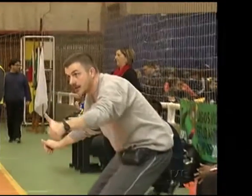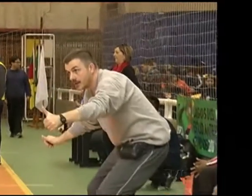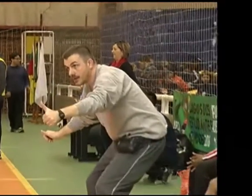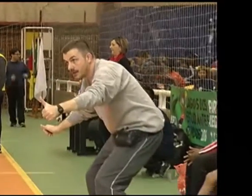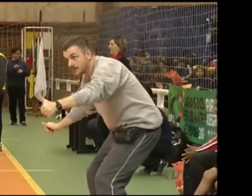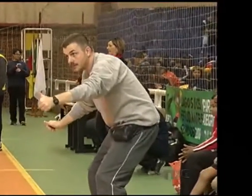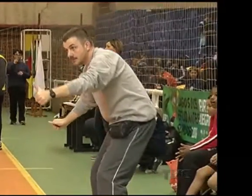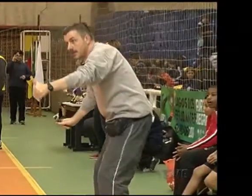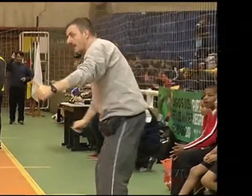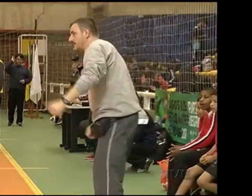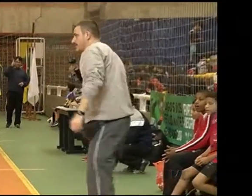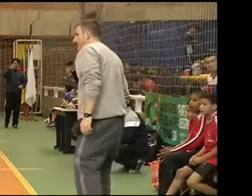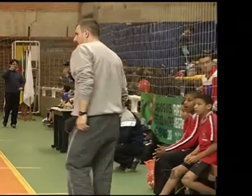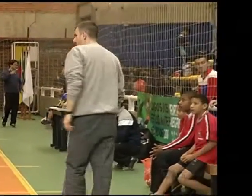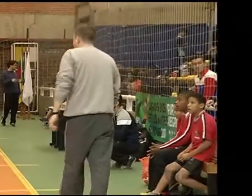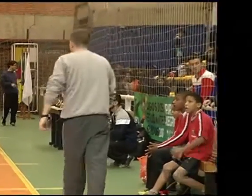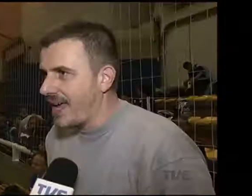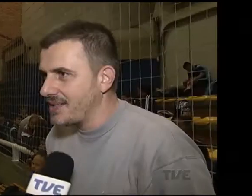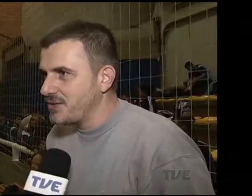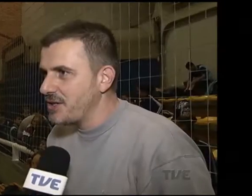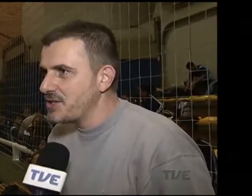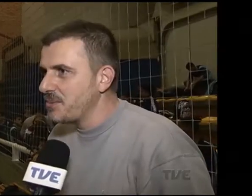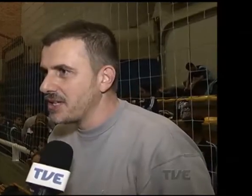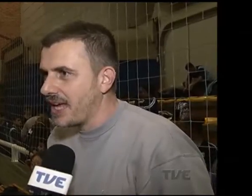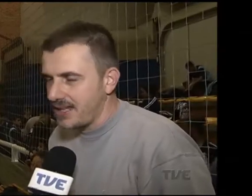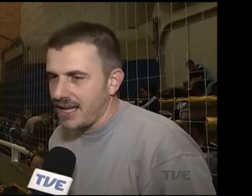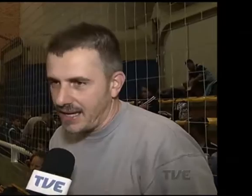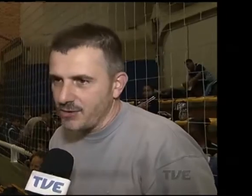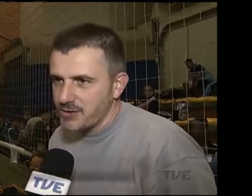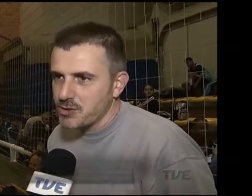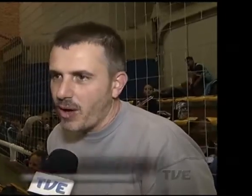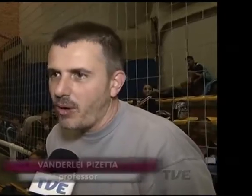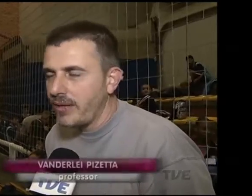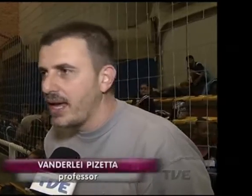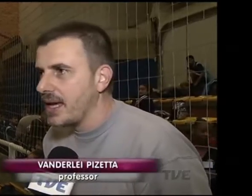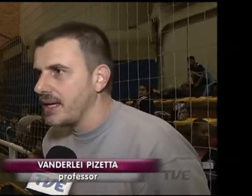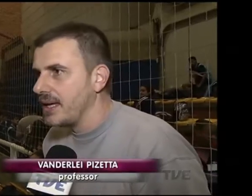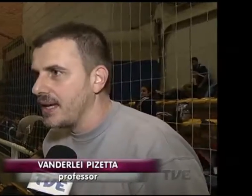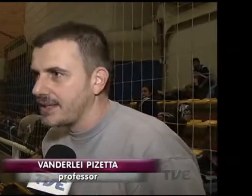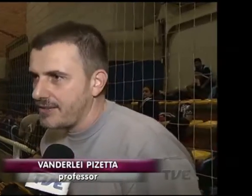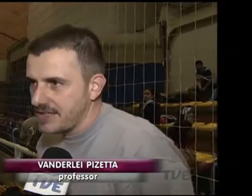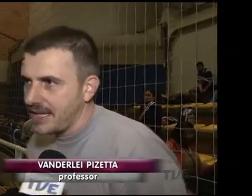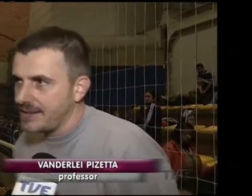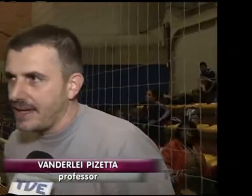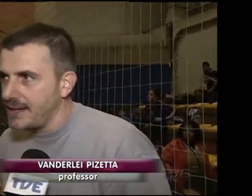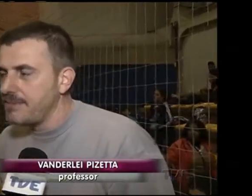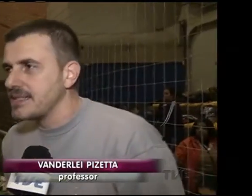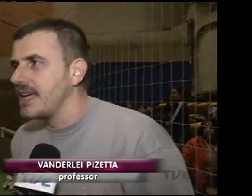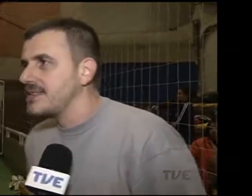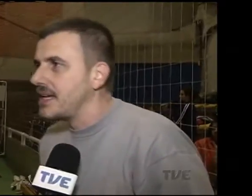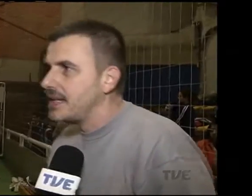para passar instruções. É difícil, porque é no visual, através da libras, e eles têm que